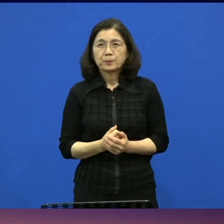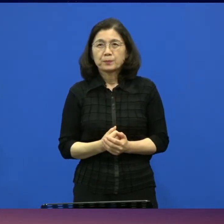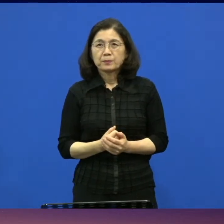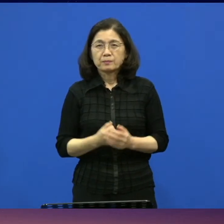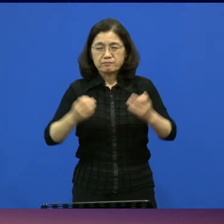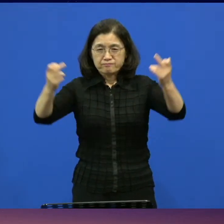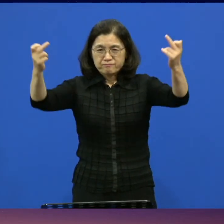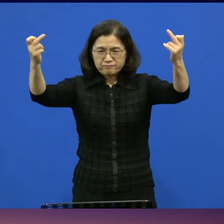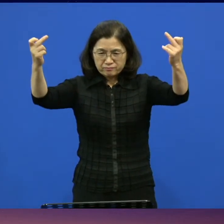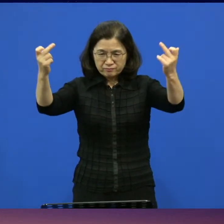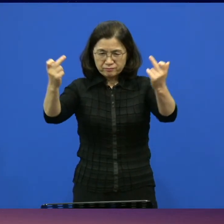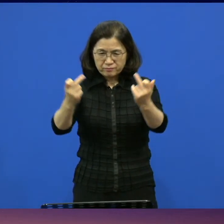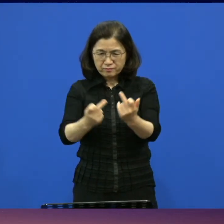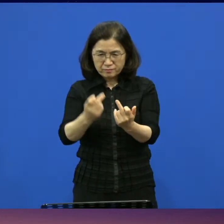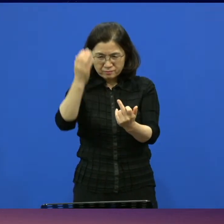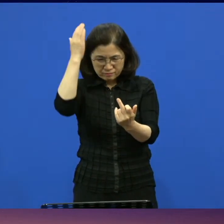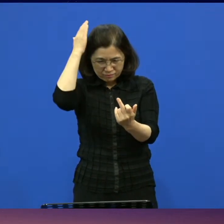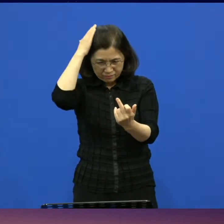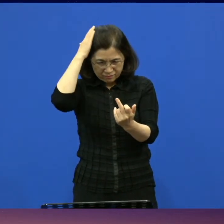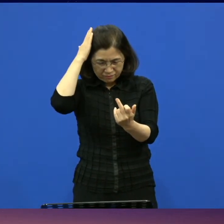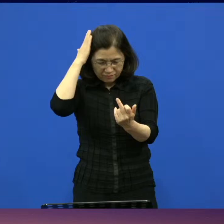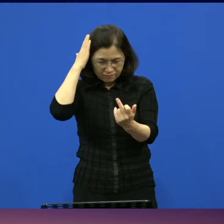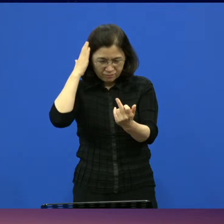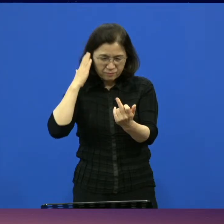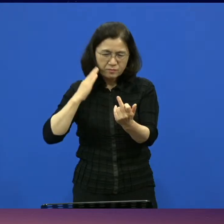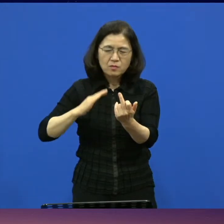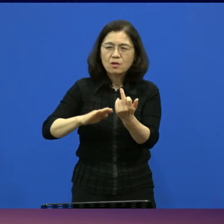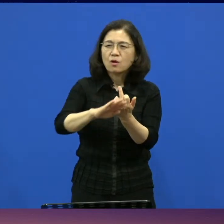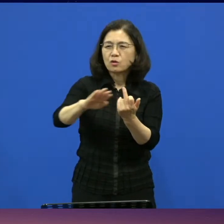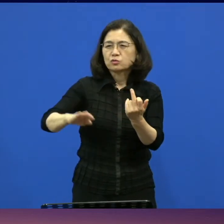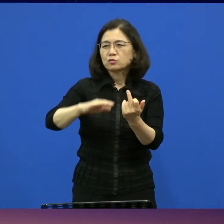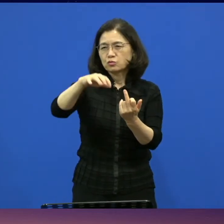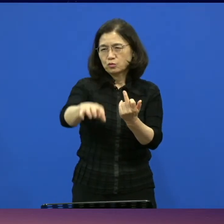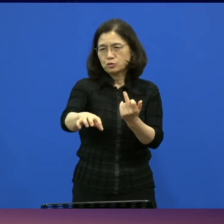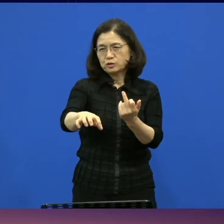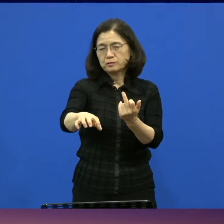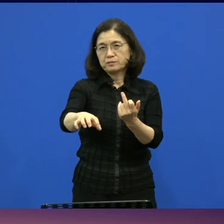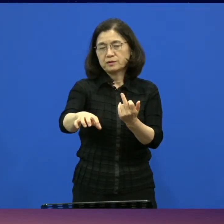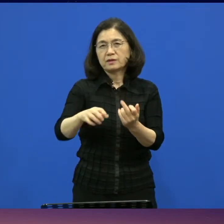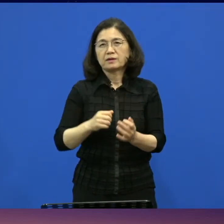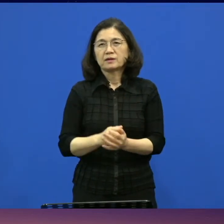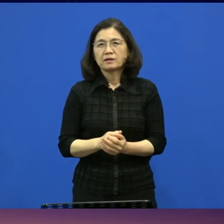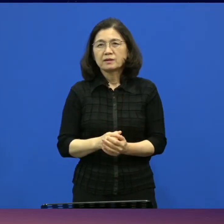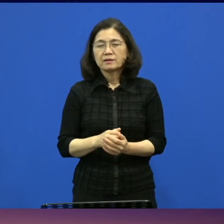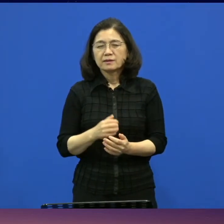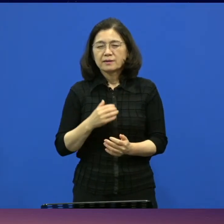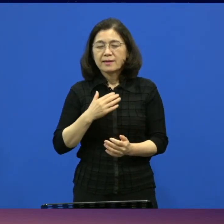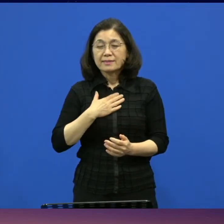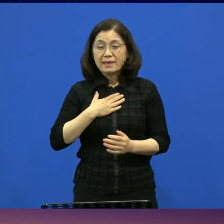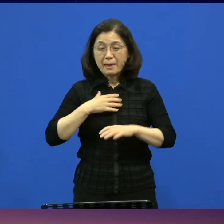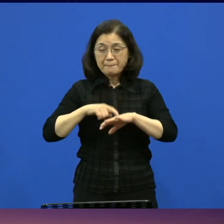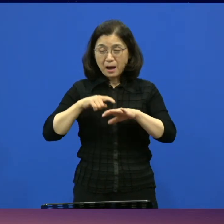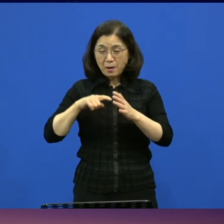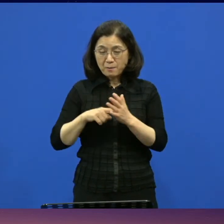엄산한 거죠. 엄산한 거. 네, 어두운 곳입니다. 그러니까 우리의 마음의 골짜기는